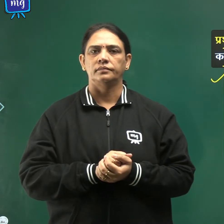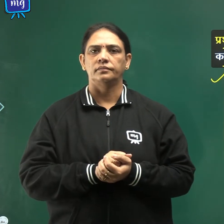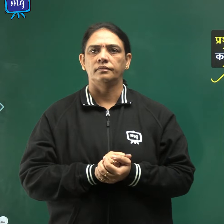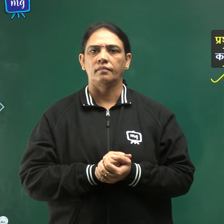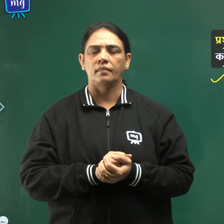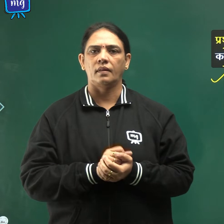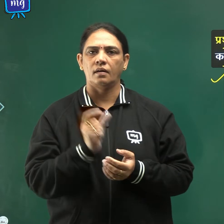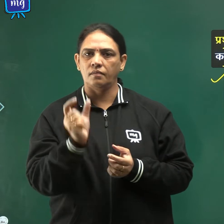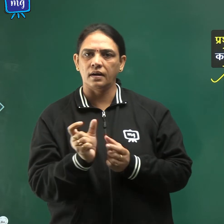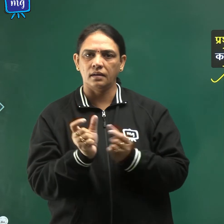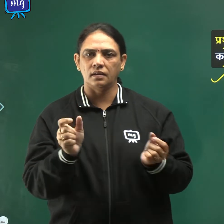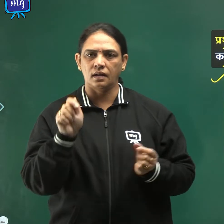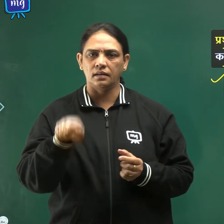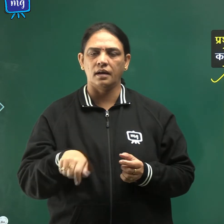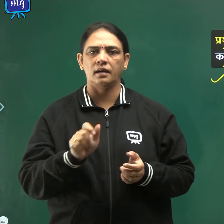वर्ग अंतराल दिया हुआ है,